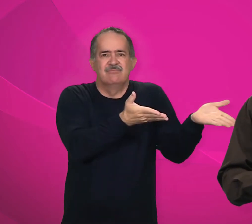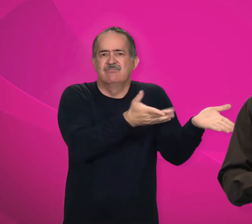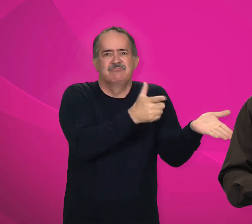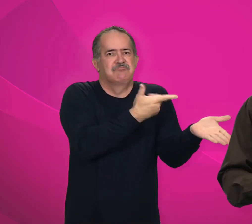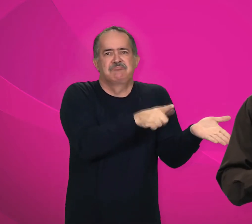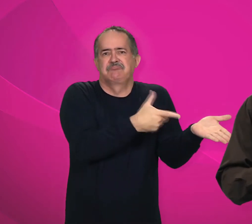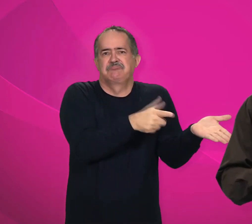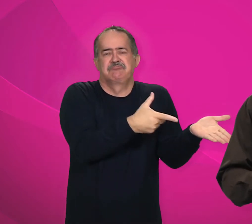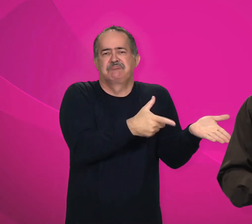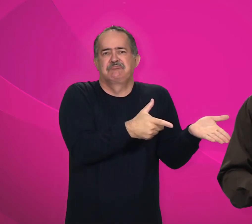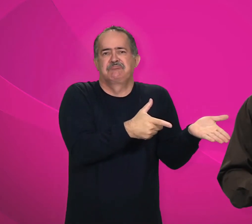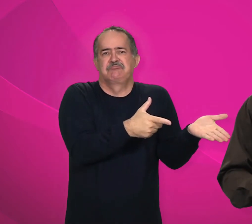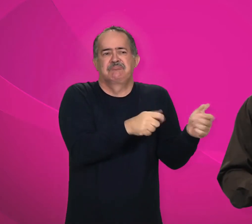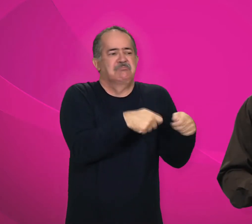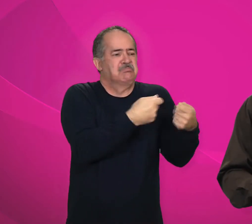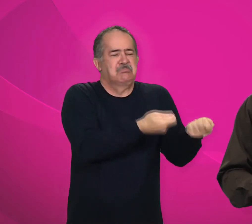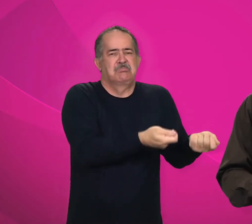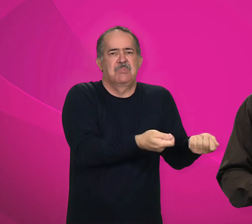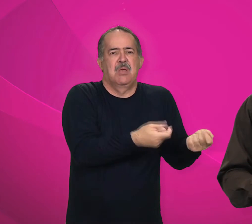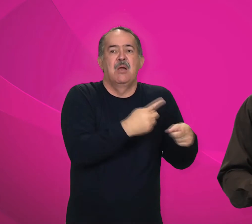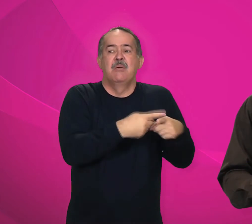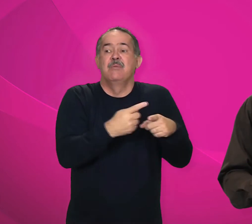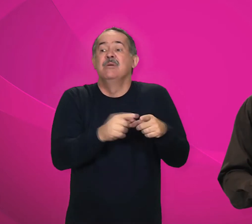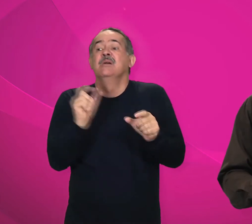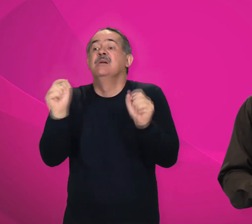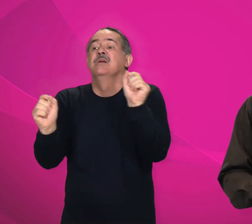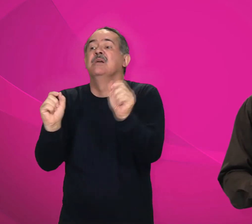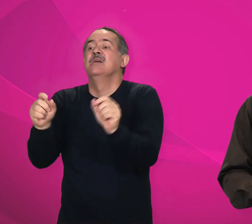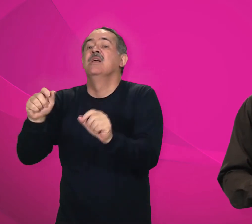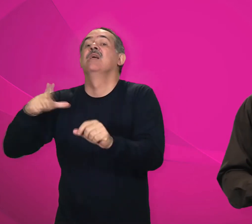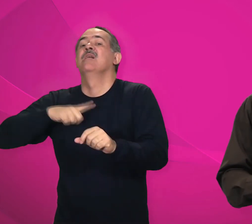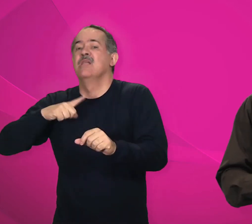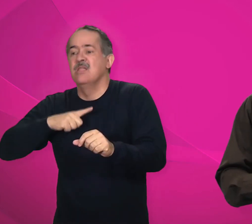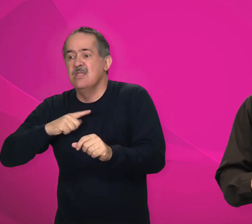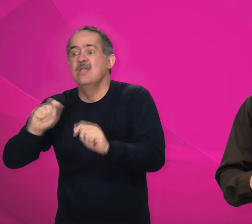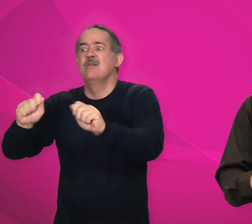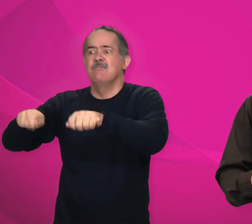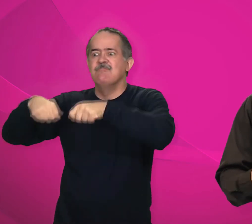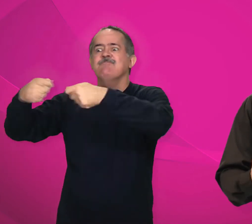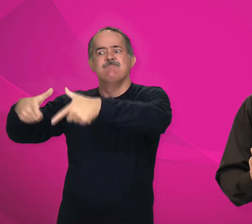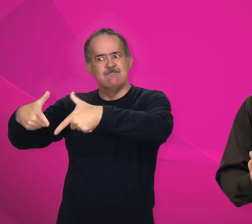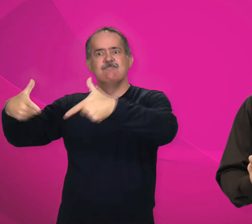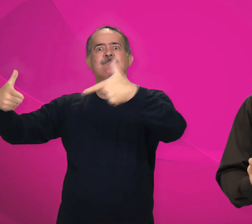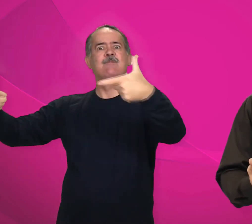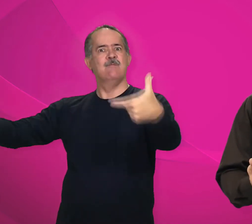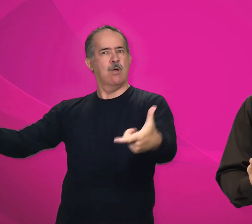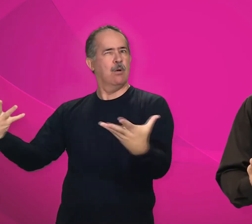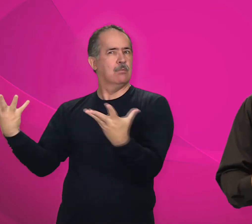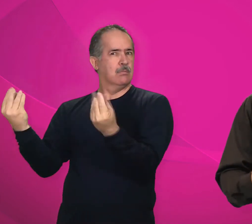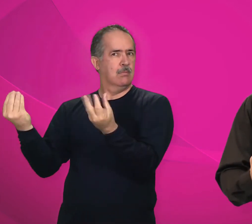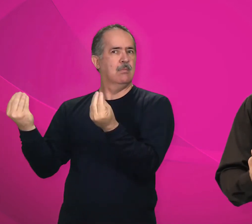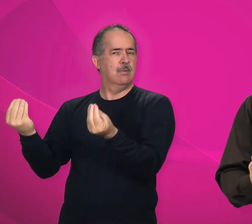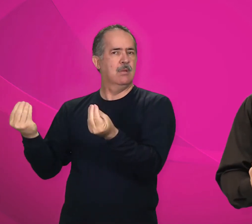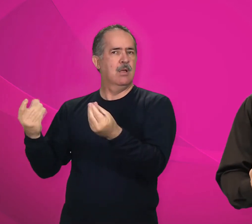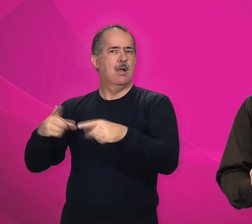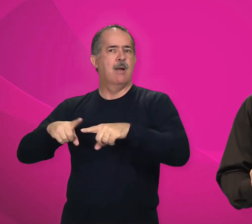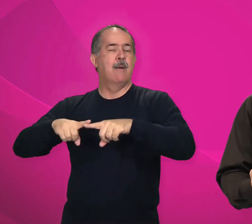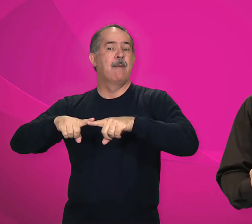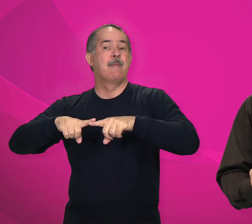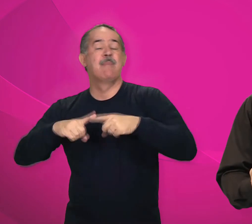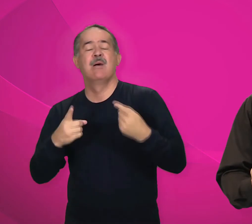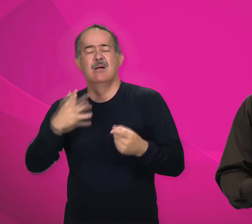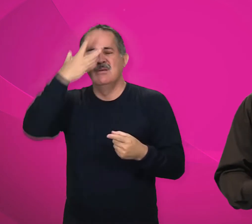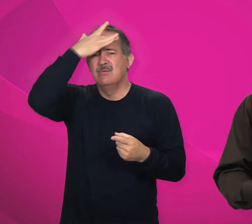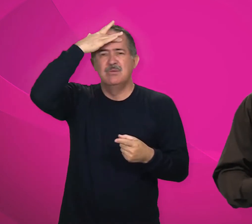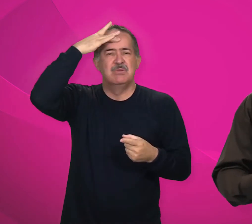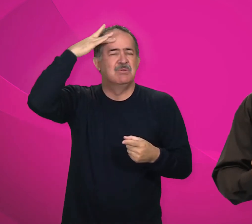mas a eles não é dado. Pois a pessoa que tem, será dado ainda mais, e terá em